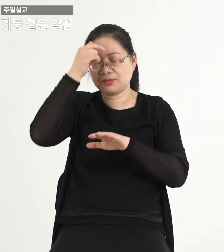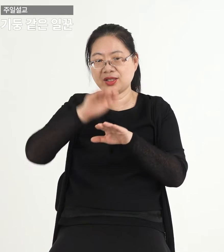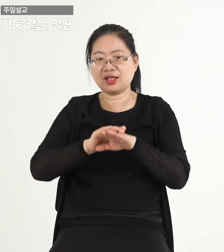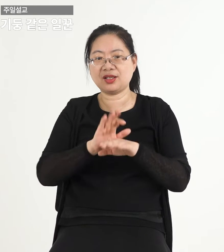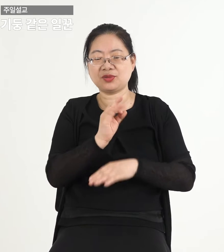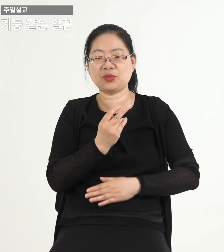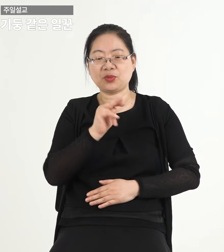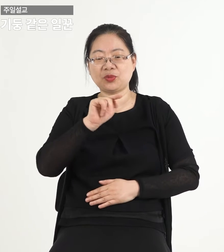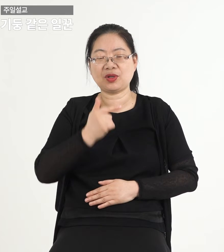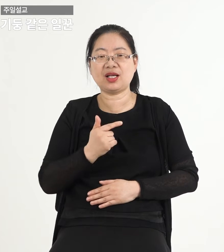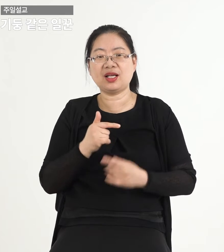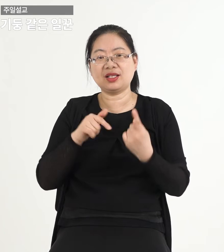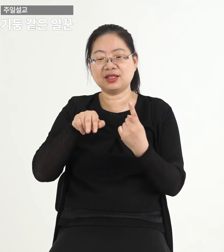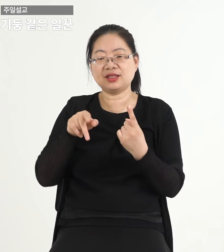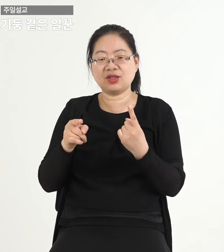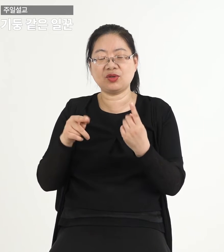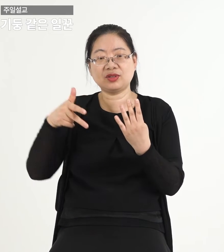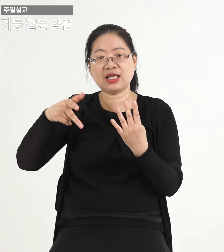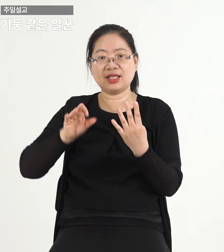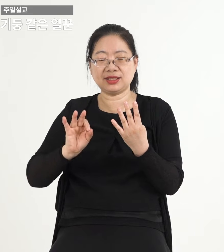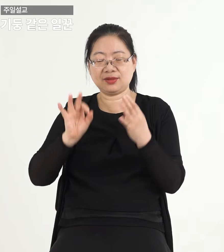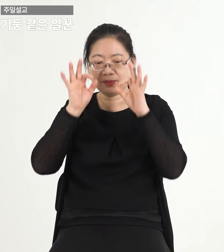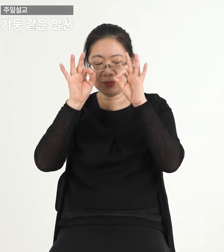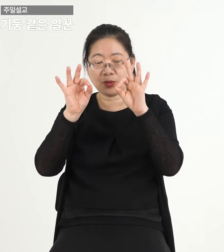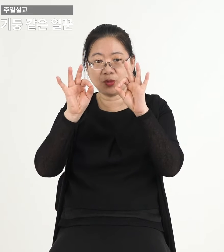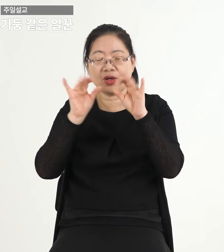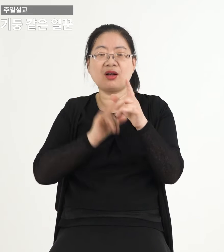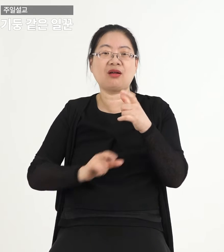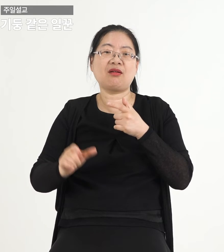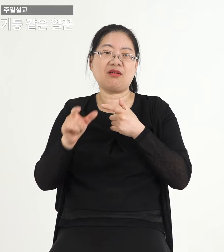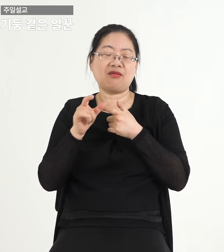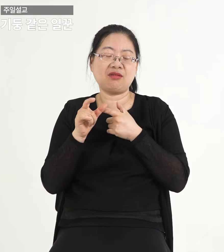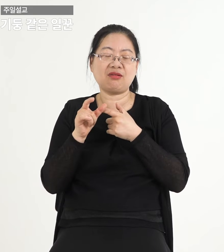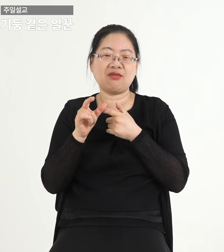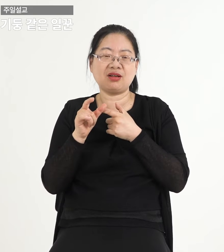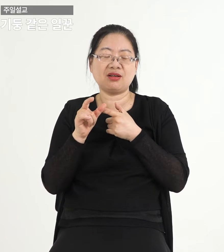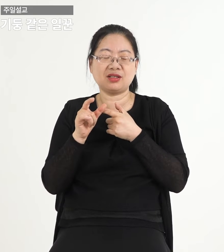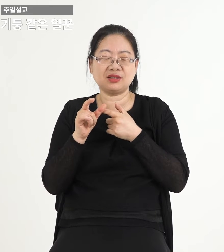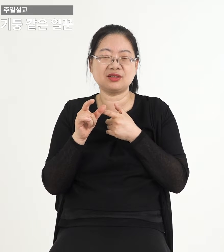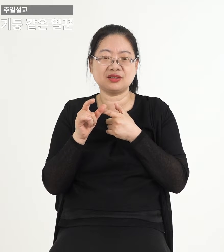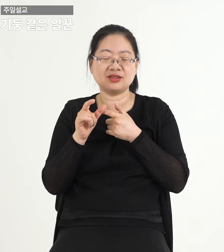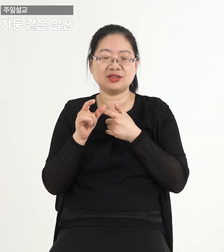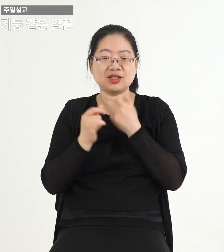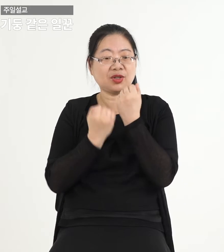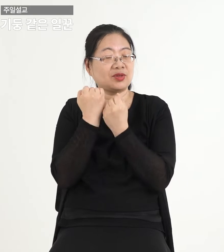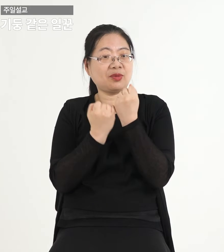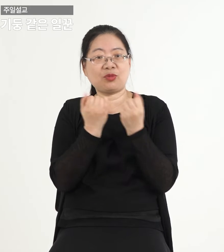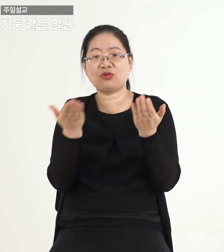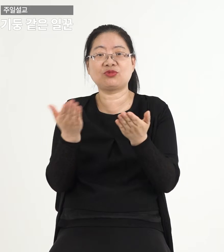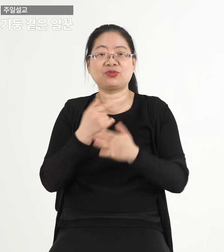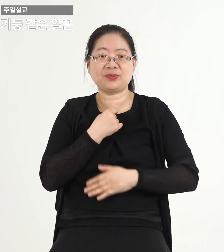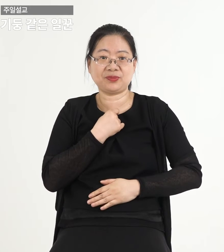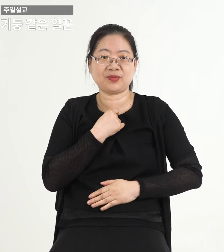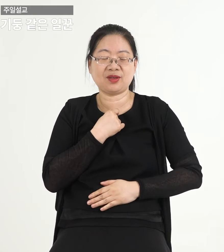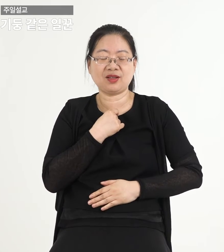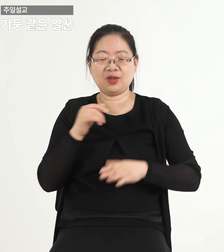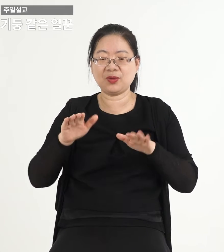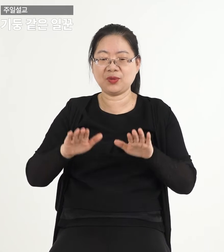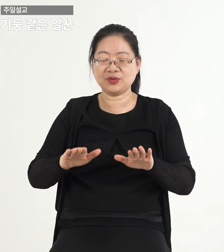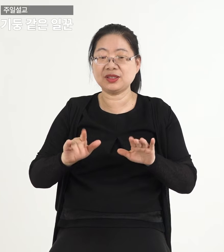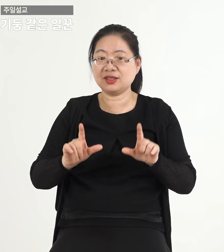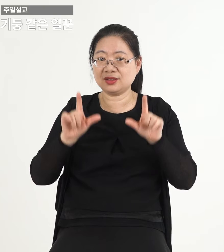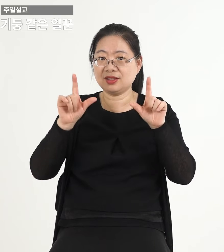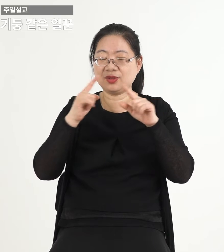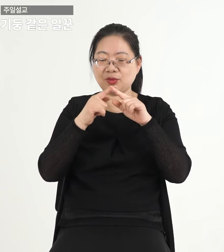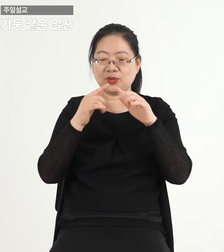요한일서 4장을 놓고 이 부분을 좀 더 진지하게 설명을 드리겠지만